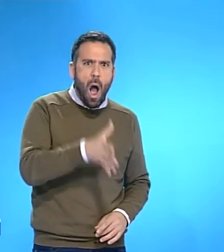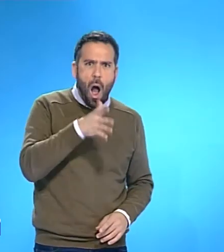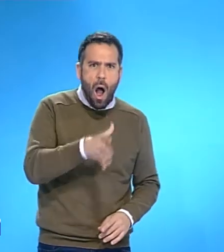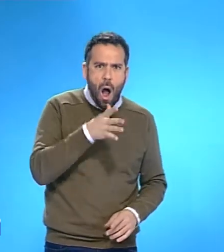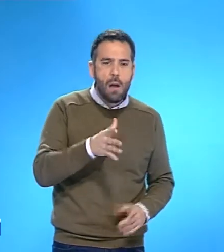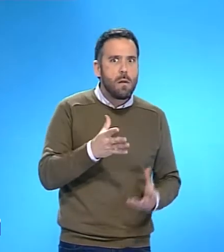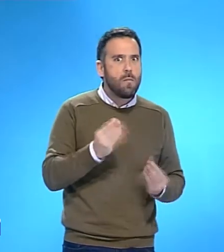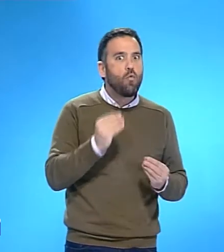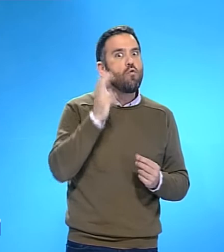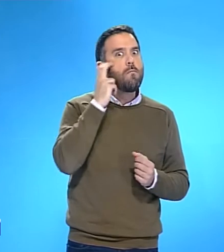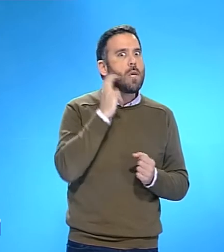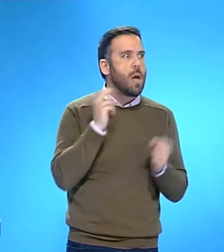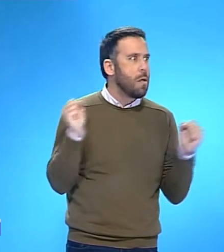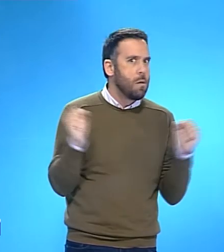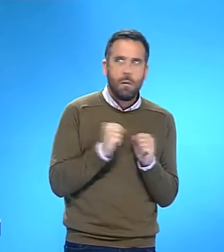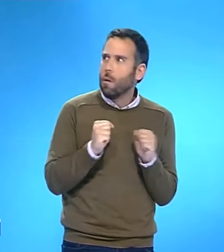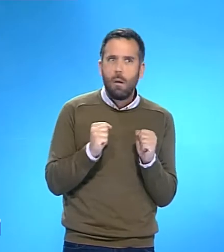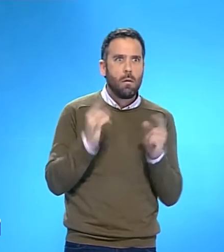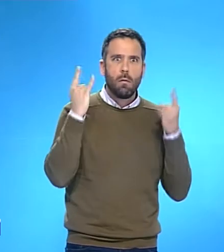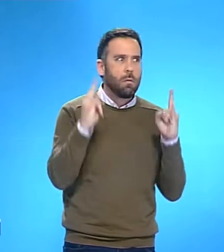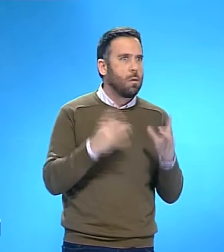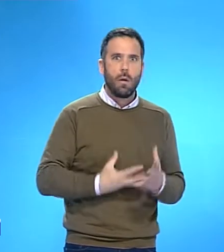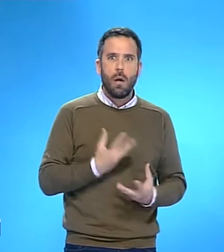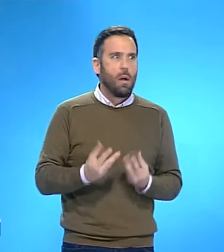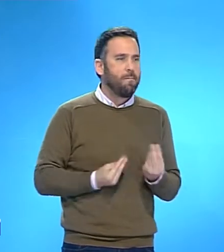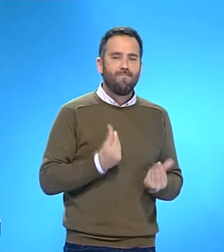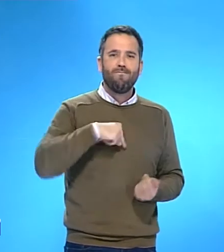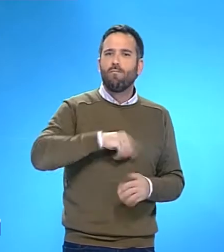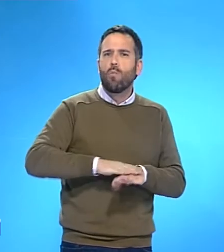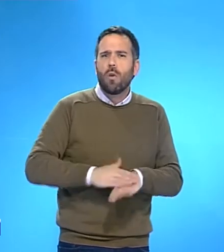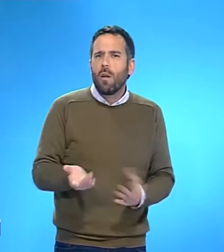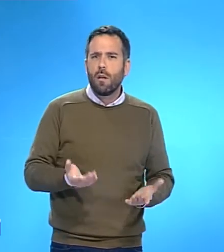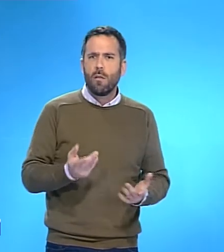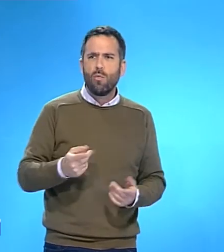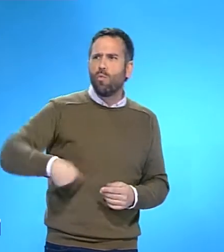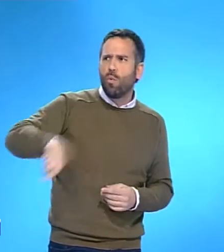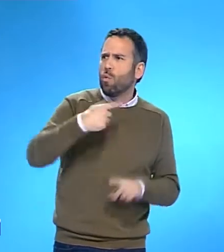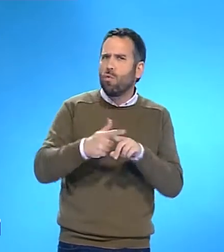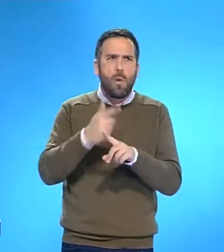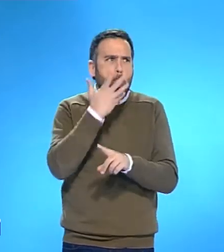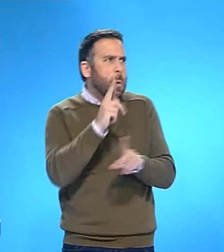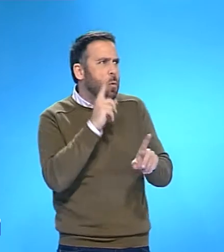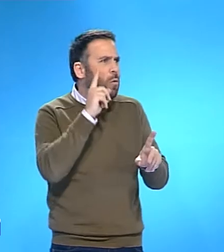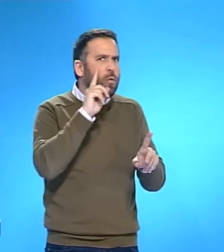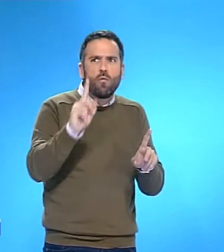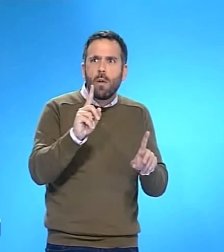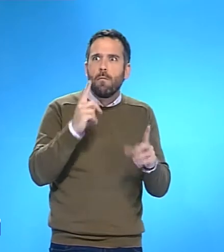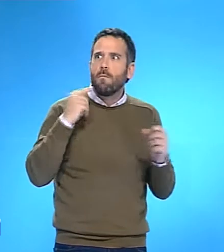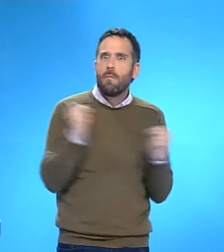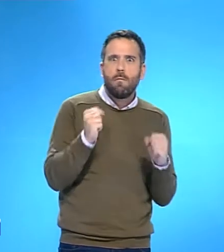Empezó a sentir hambre y un poco de sed y mucho miedo. No sabía por qué, le daba miedo todo lo que